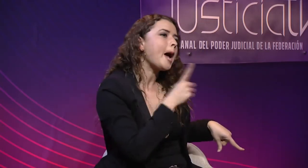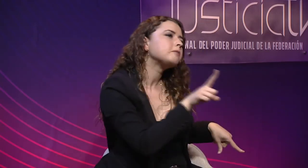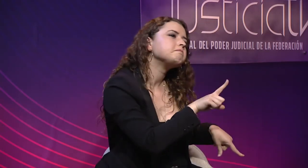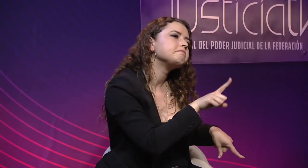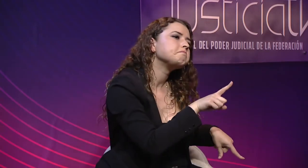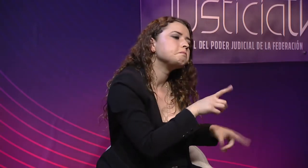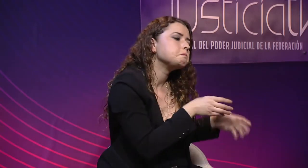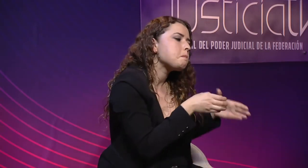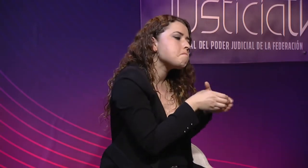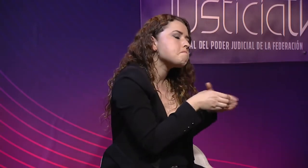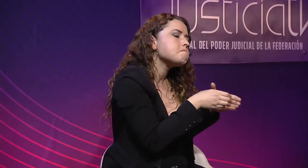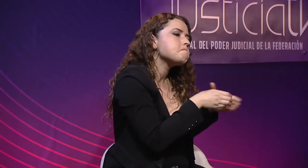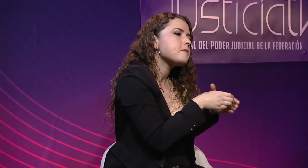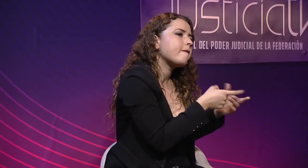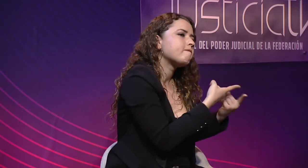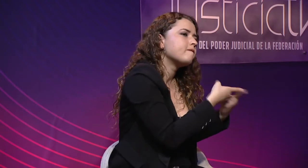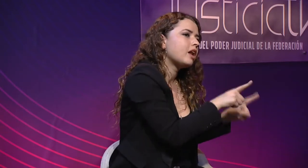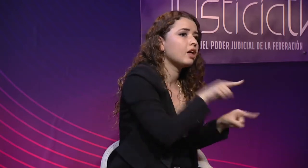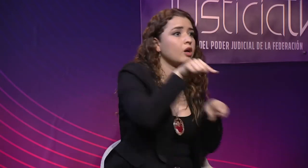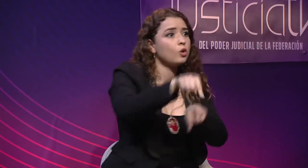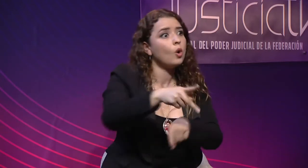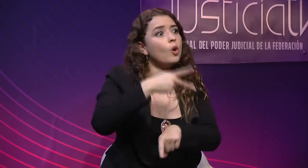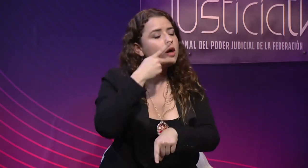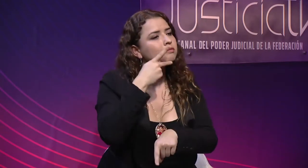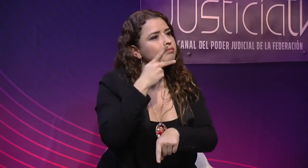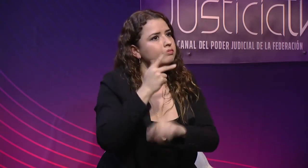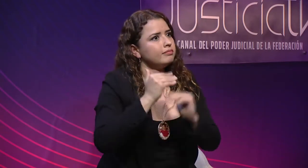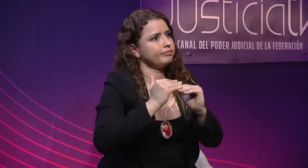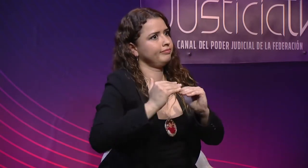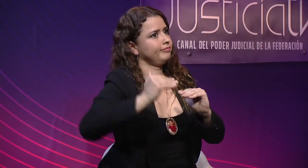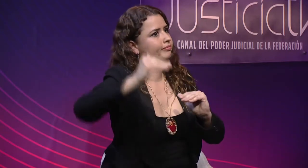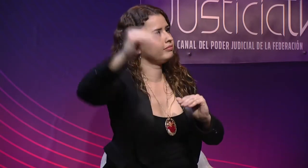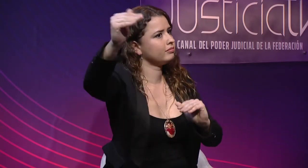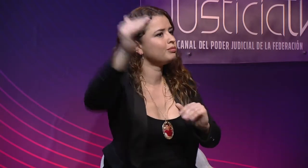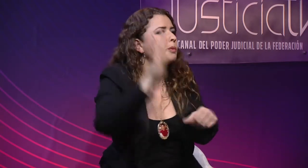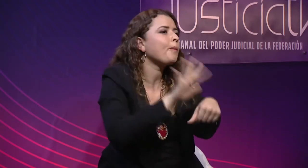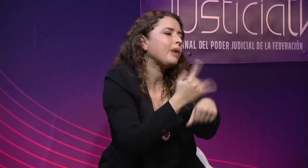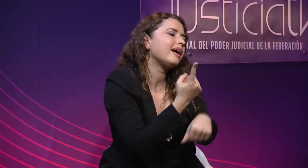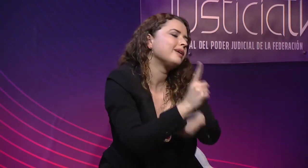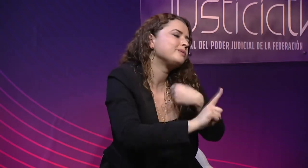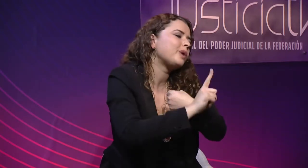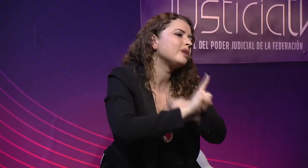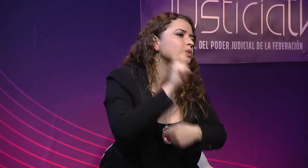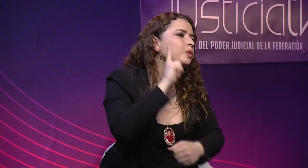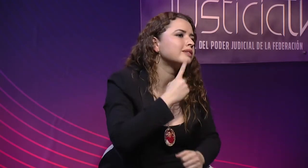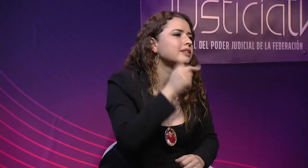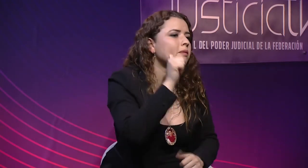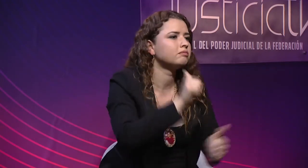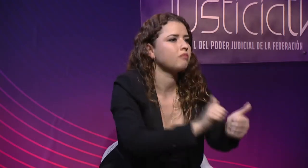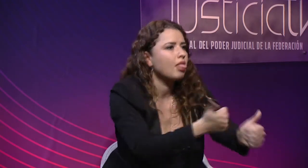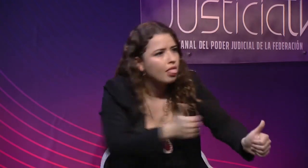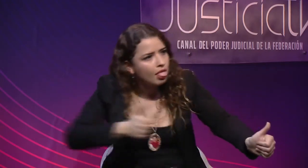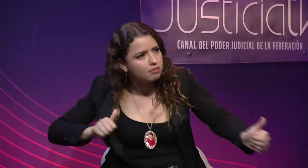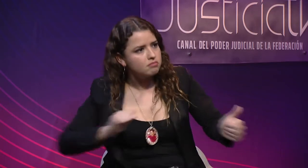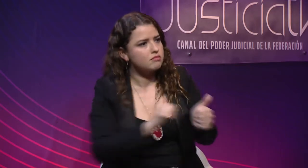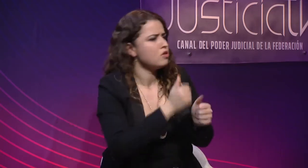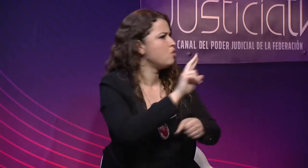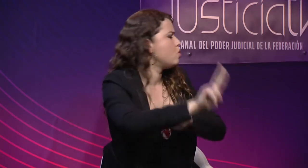Entonces, sinceramente, cuando estaba solo con mi familia, pues manejábamos muy bien las señas y hablábamos muy bien, pero lo cierto es que fue otra oportunidad